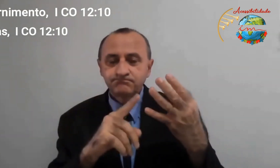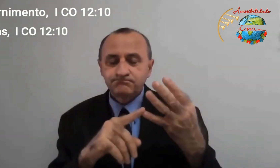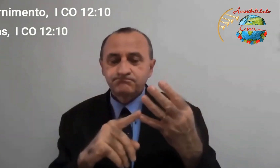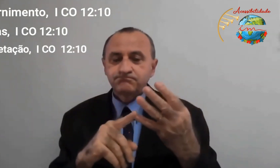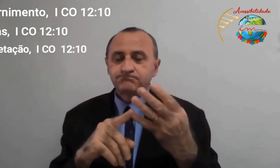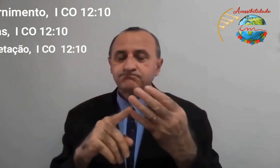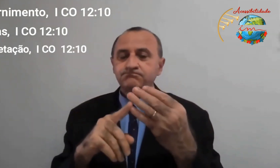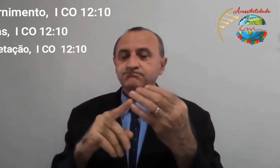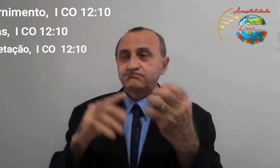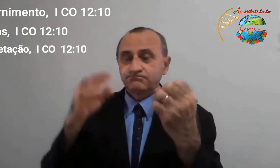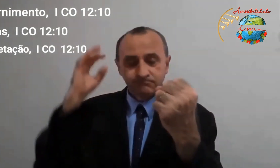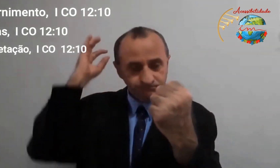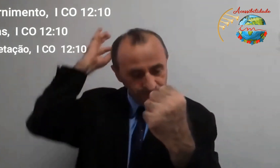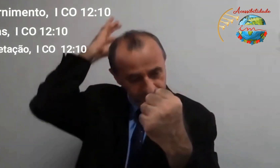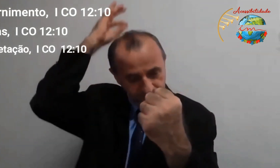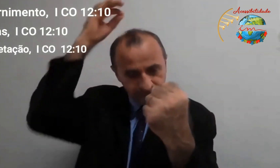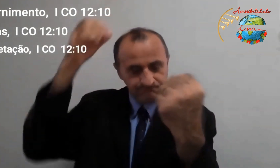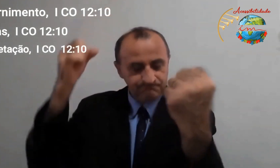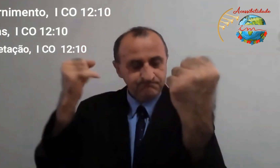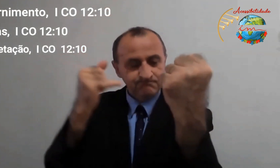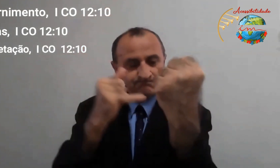o nono dom, interpretação.